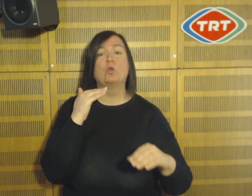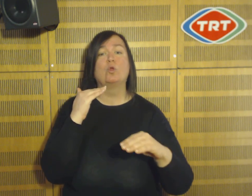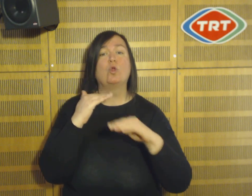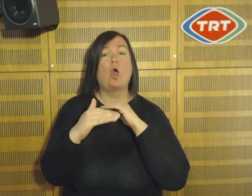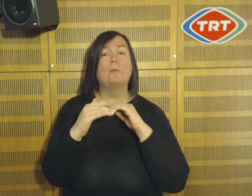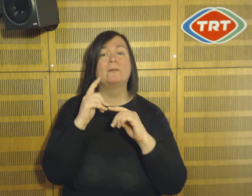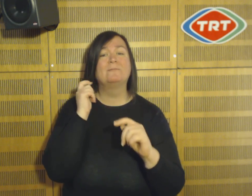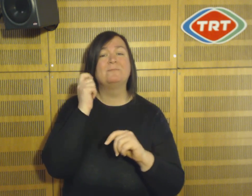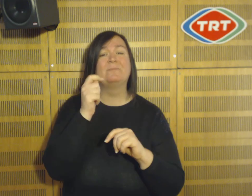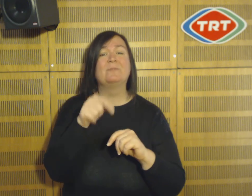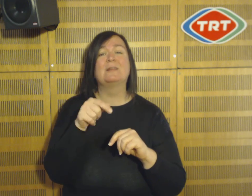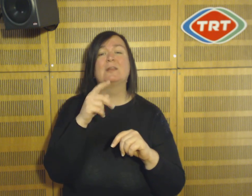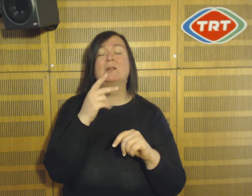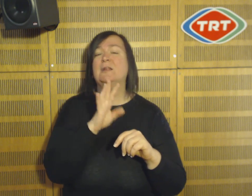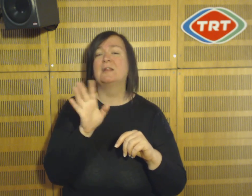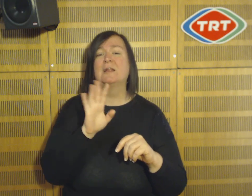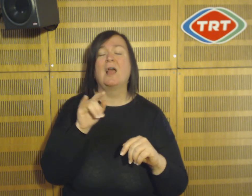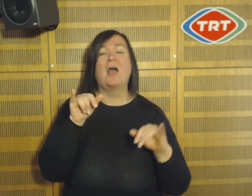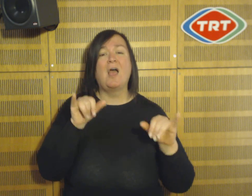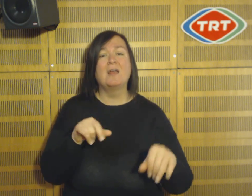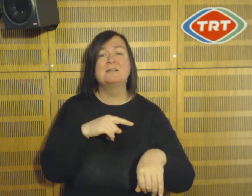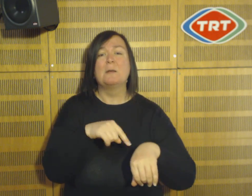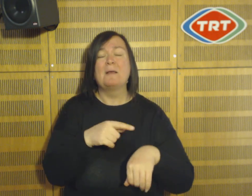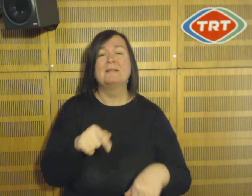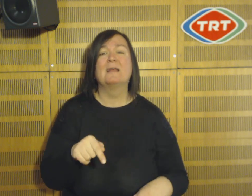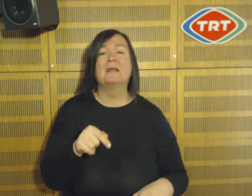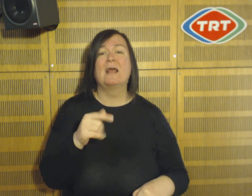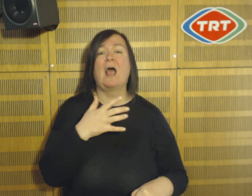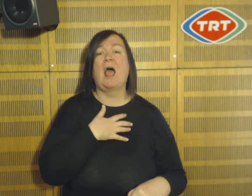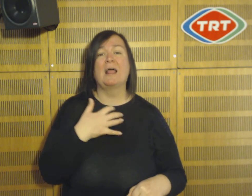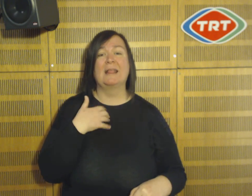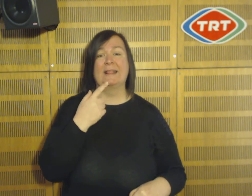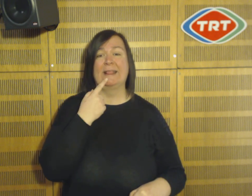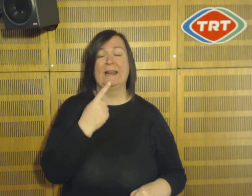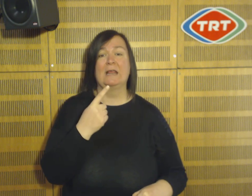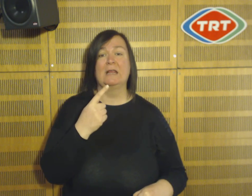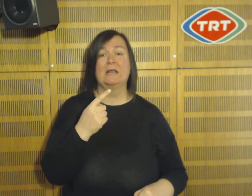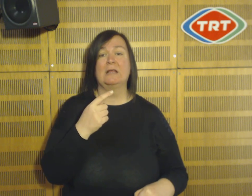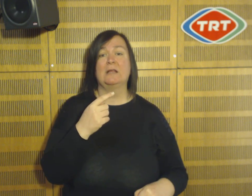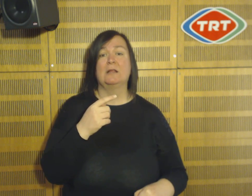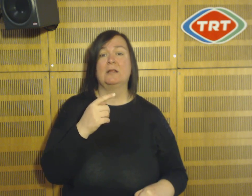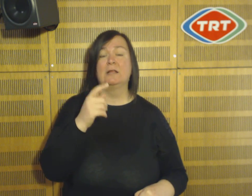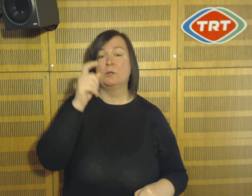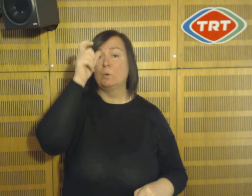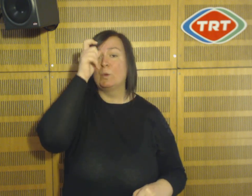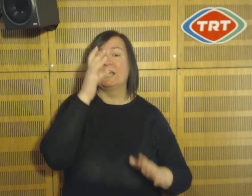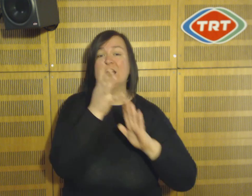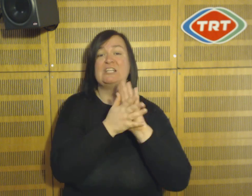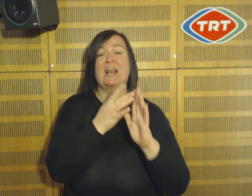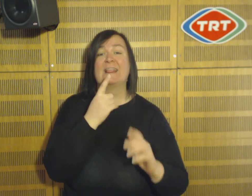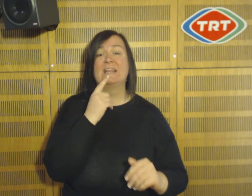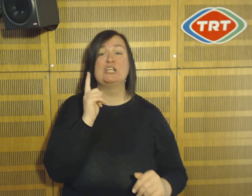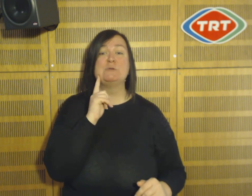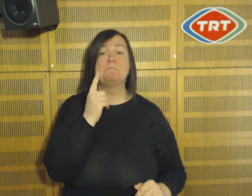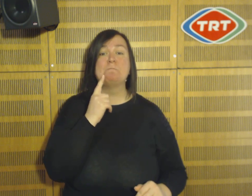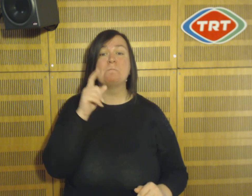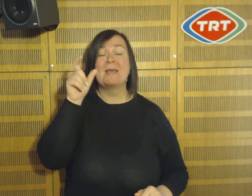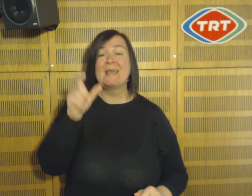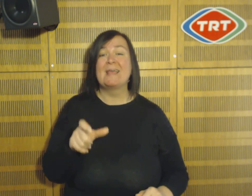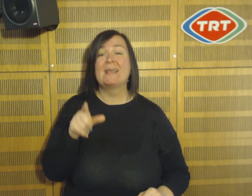hitap eden bir sözlük olmasın Aynı zamanda ana dili yani Türk anadili Türk işar dili olan işitme engelliler hitap eden bir